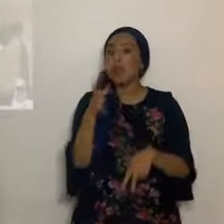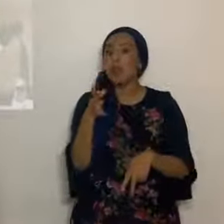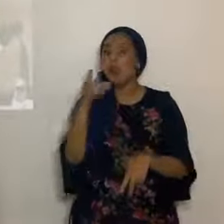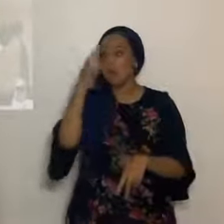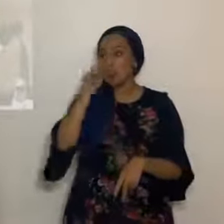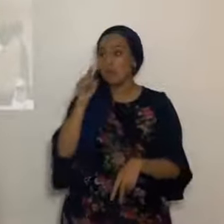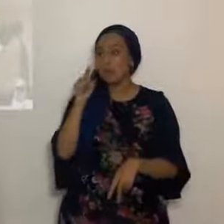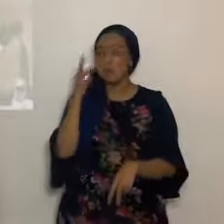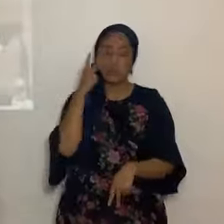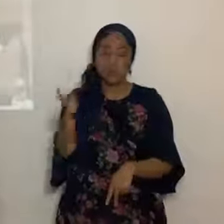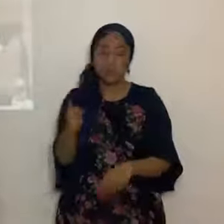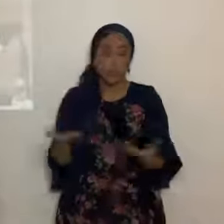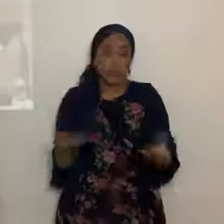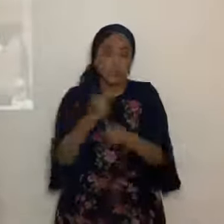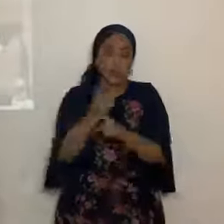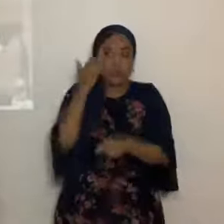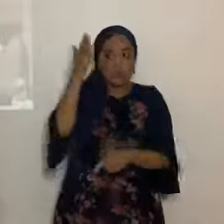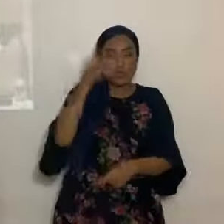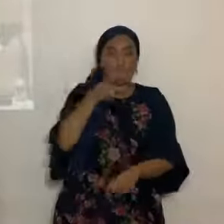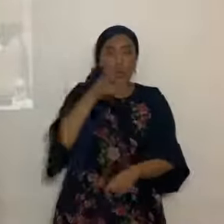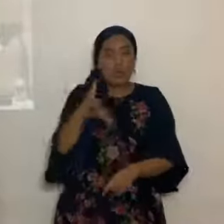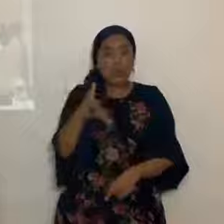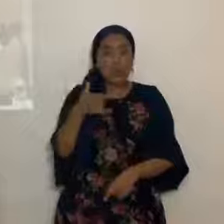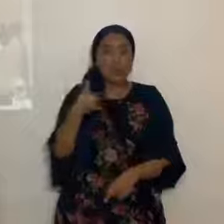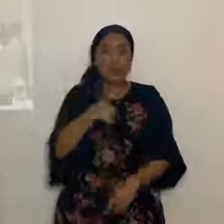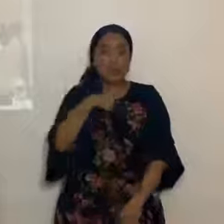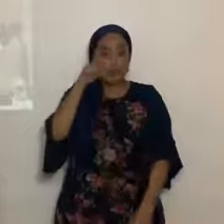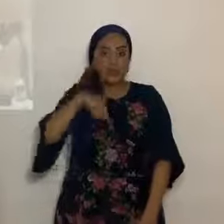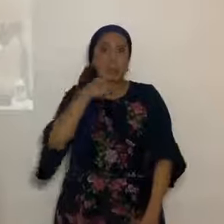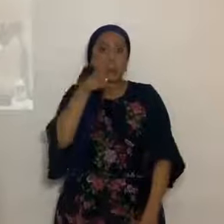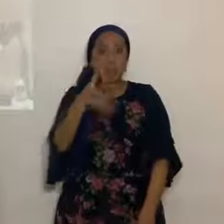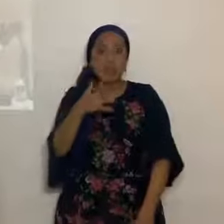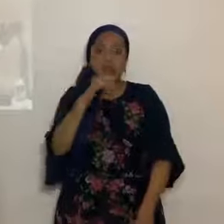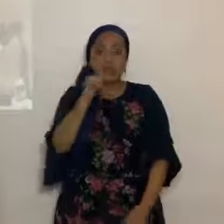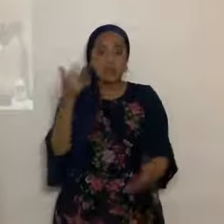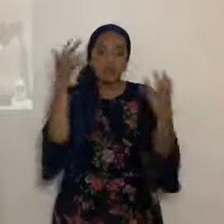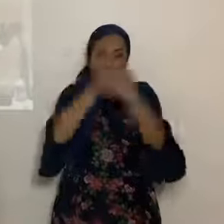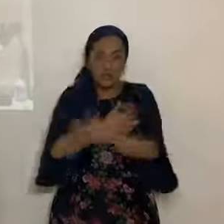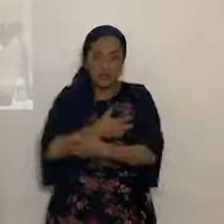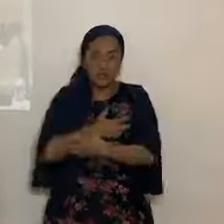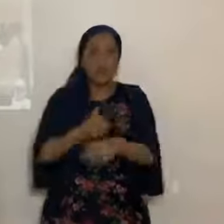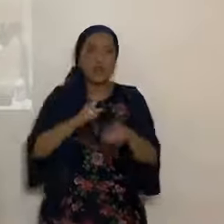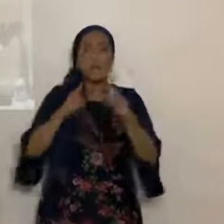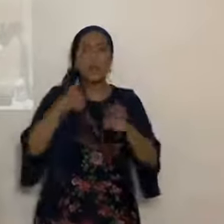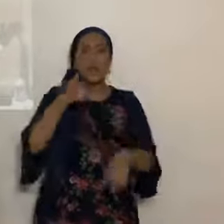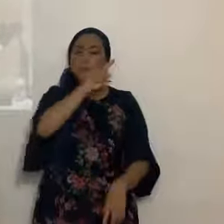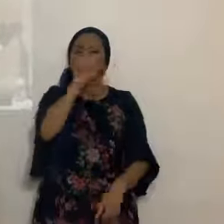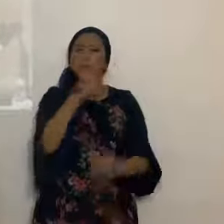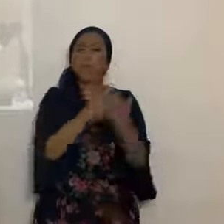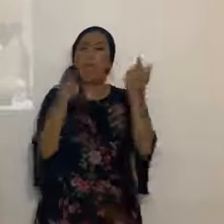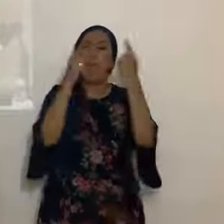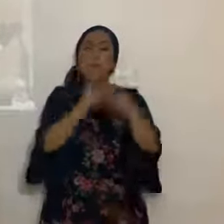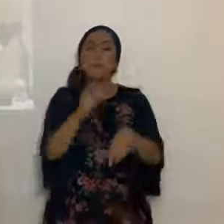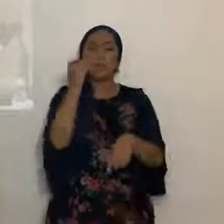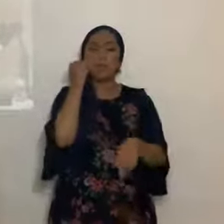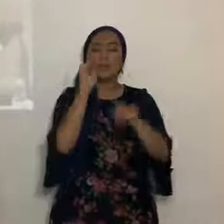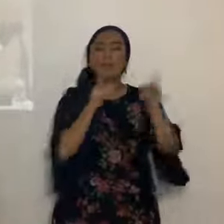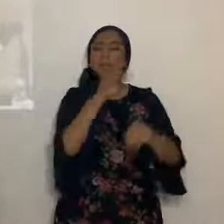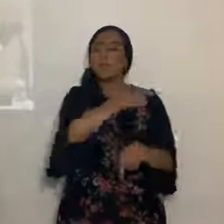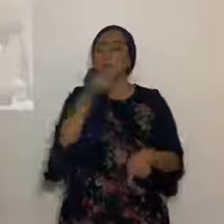para ver, ¿sí? Él es luz. Nosotros debemos ser luz, no tinieblas. Pero una pregunta, ¿qué pasa si las personas